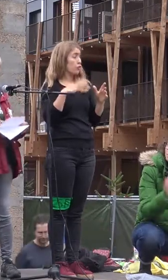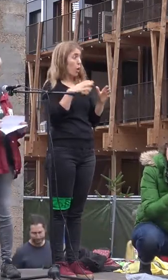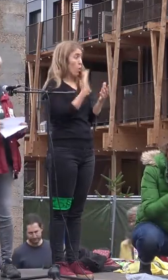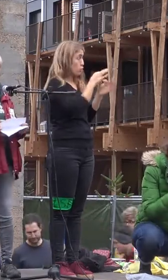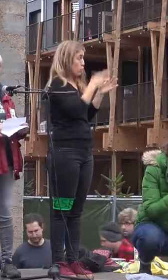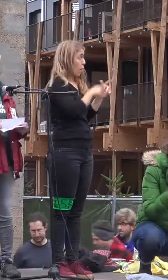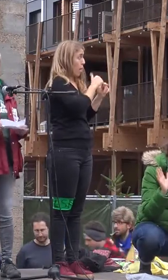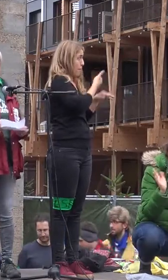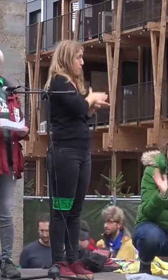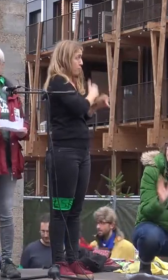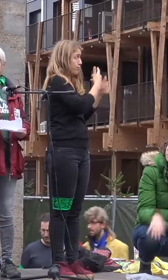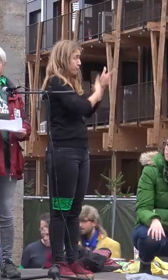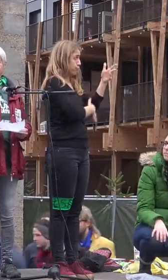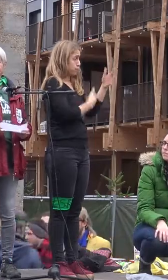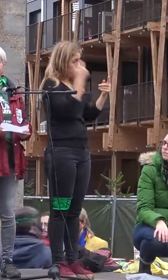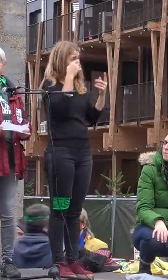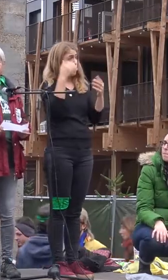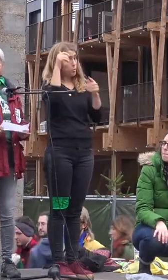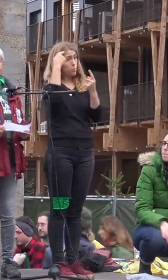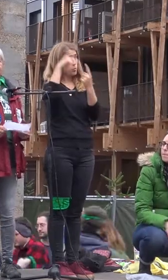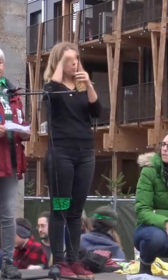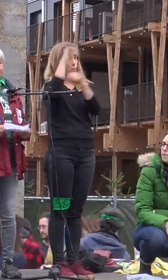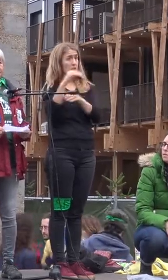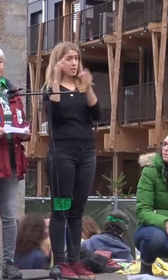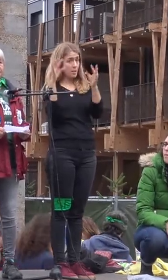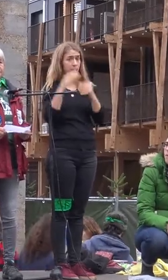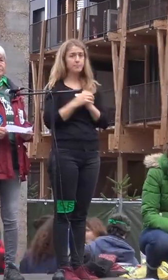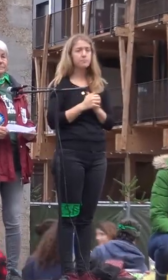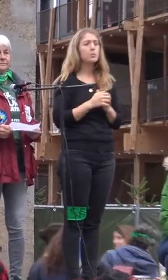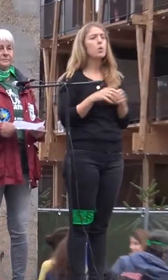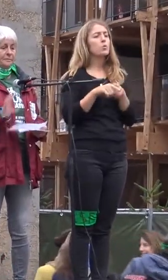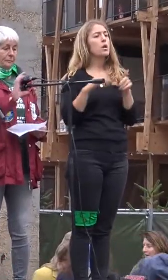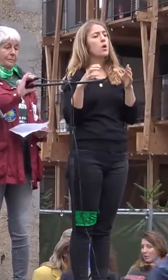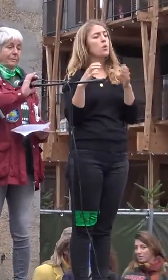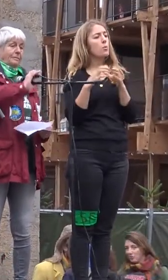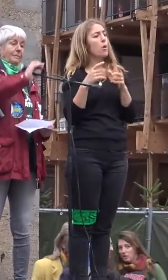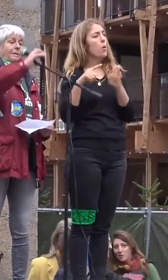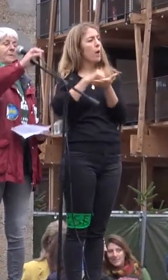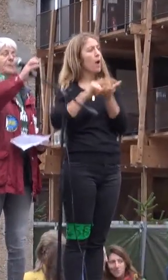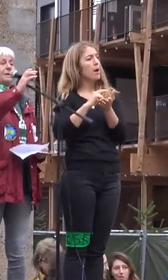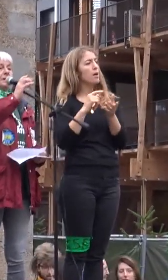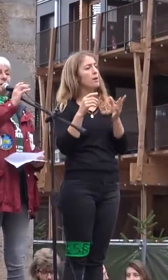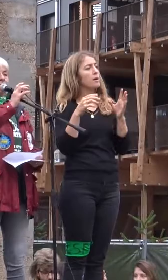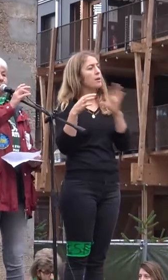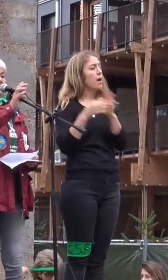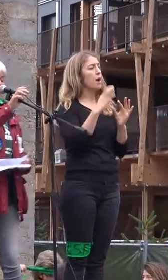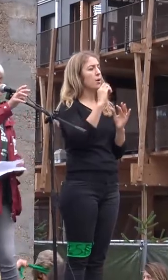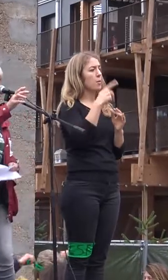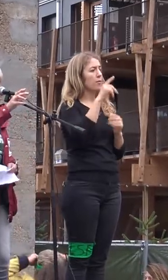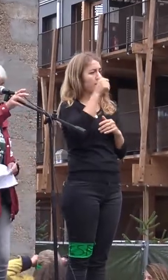existent. Et pour parler au nom du GIGNV, qui est le groupe local d'action non violente combattant, qui est la